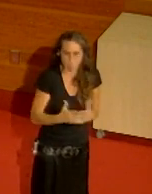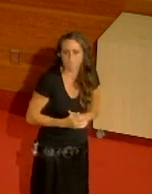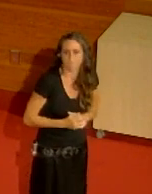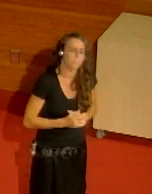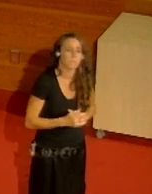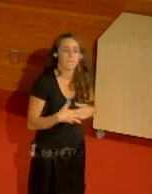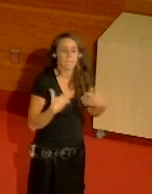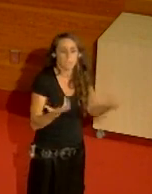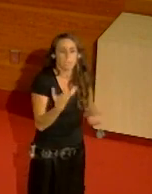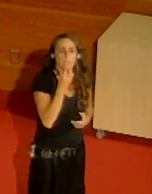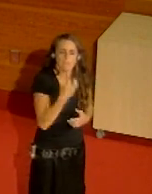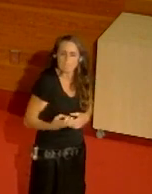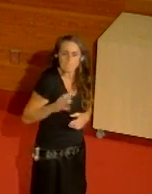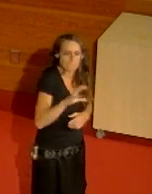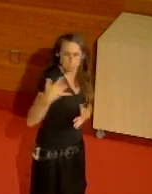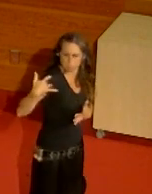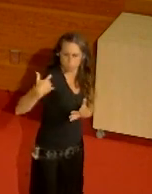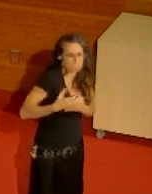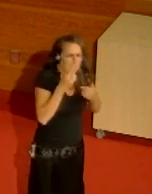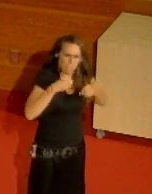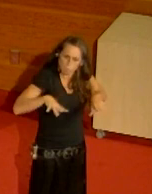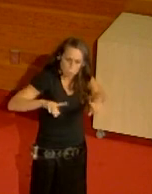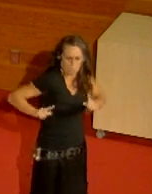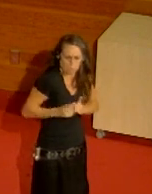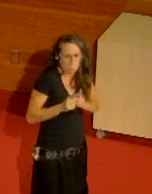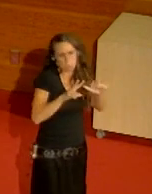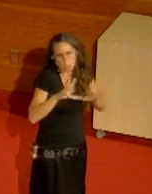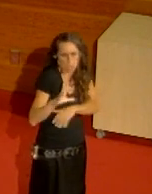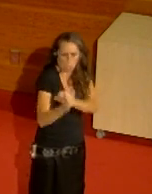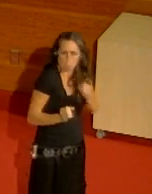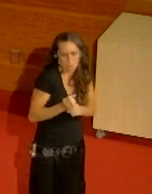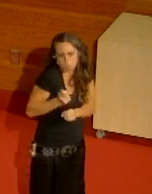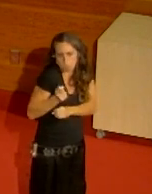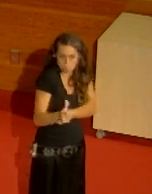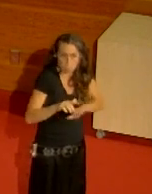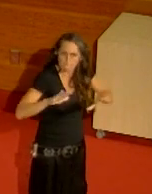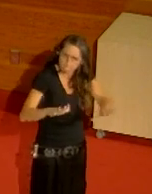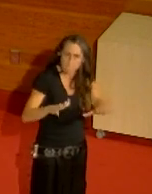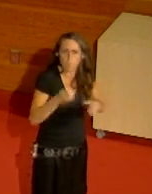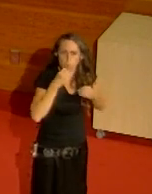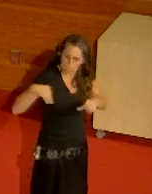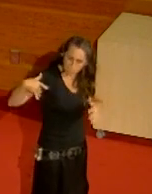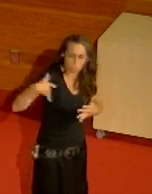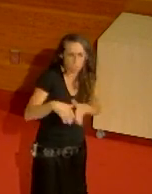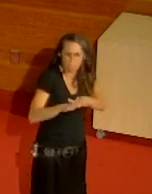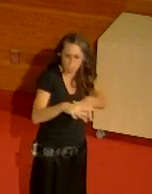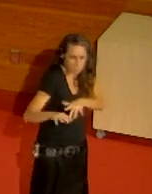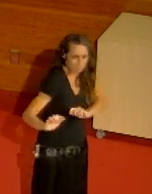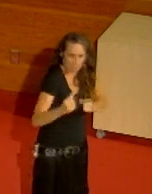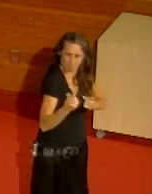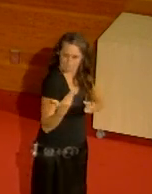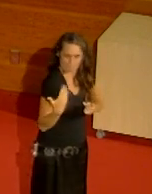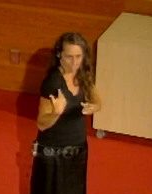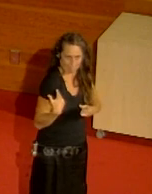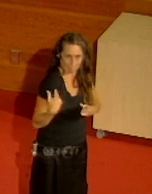protestas de su historia una corta historia para un país son 75 años no es mucho pero estamos hablando de protestas que han llegado a